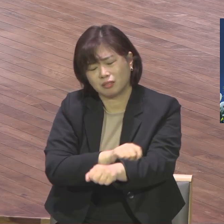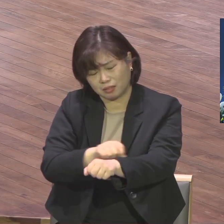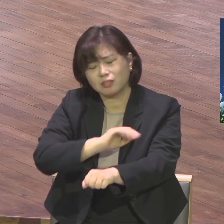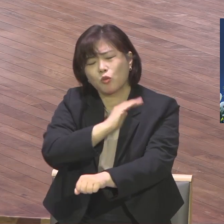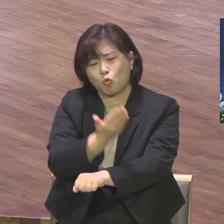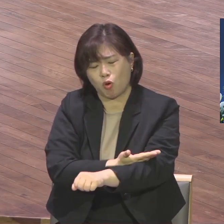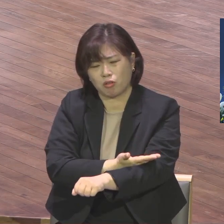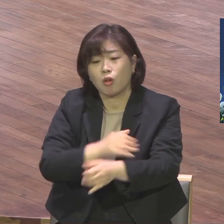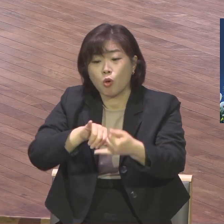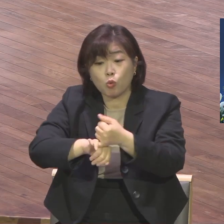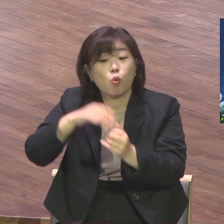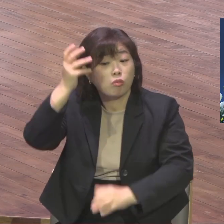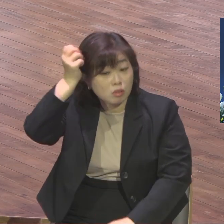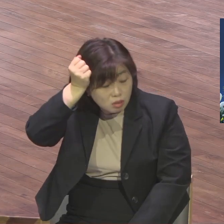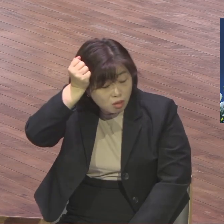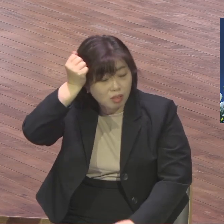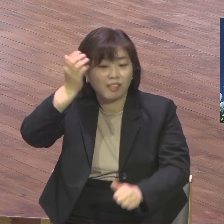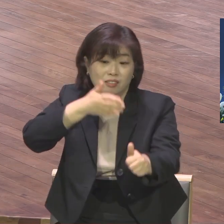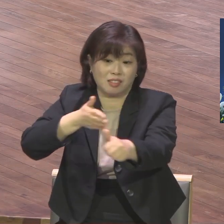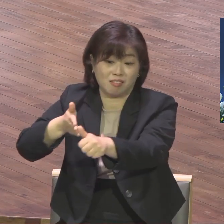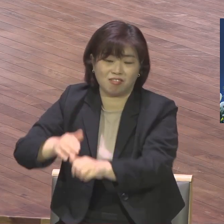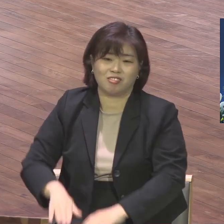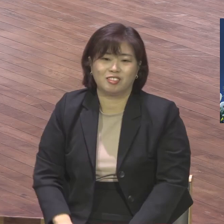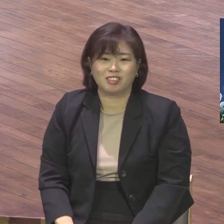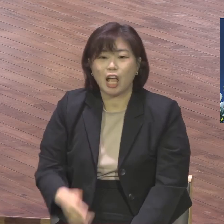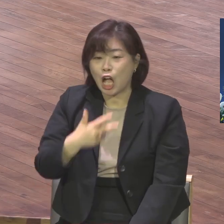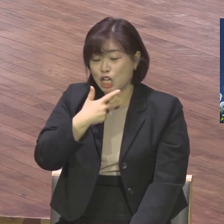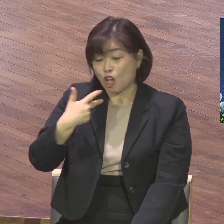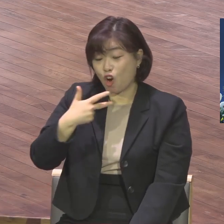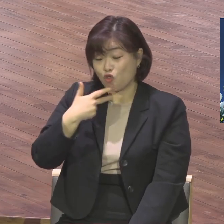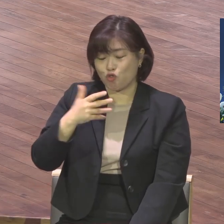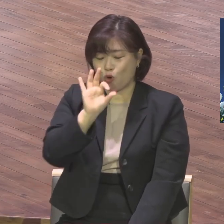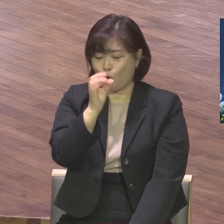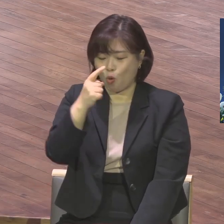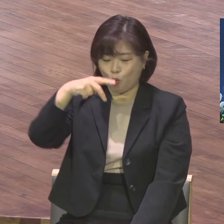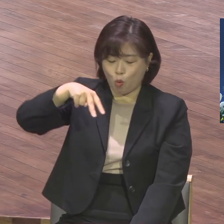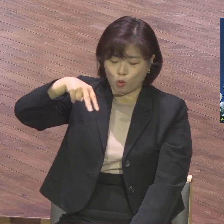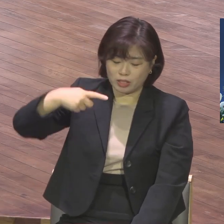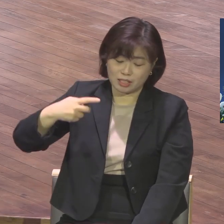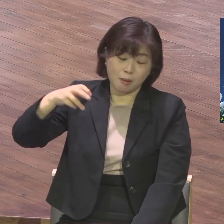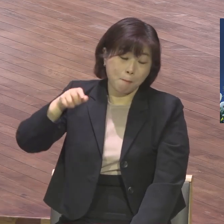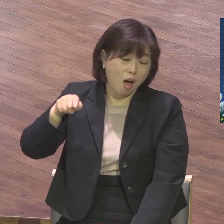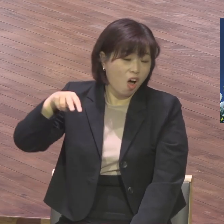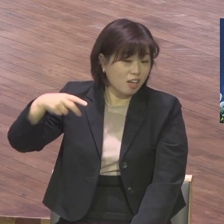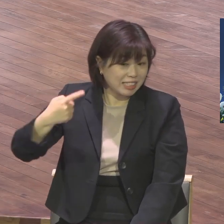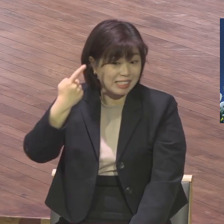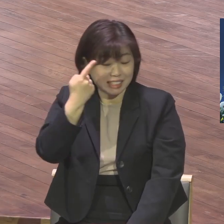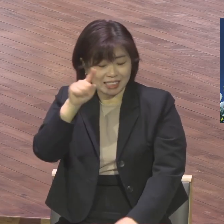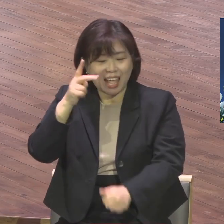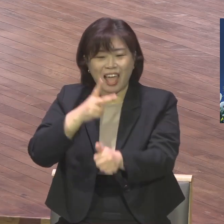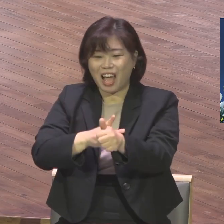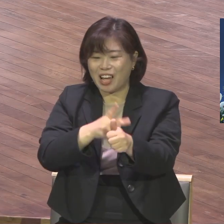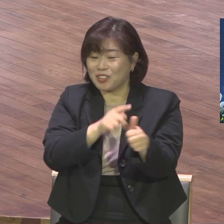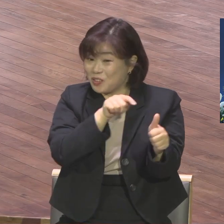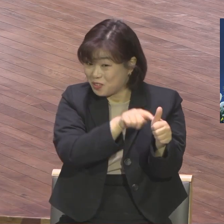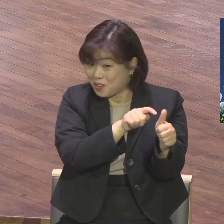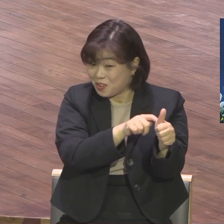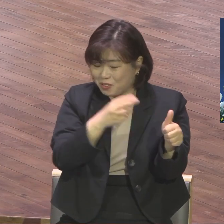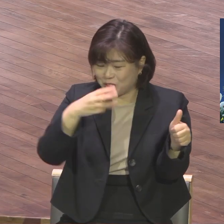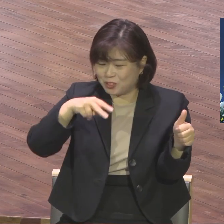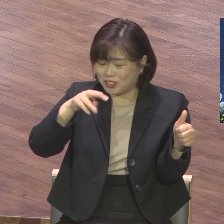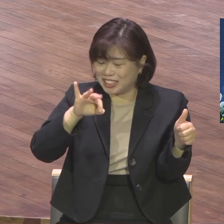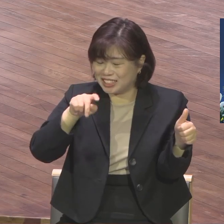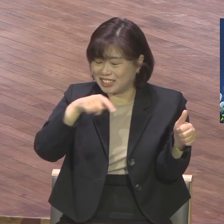영국의 옥스퍼드 대학교의 교수 C.S. 루이스 이 교수님께서 순전한 기독교라는 책을